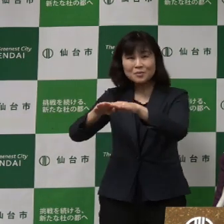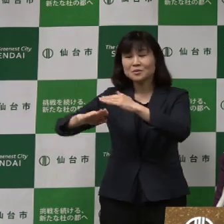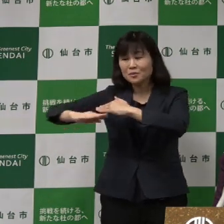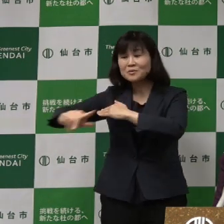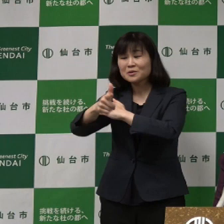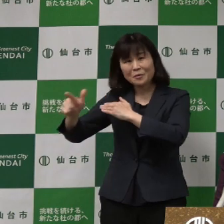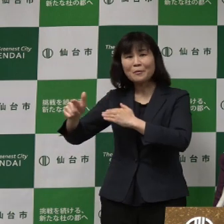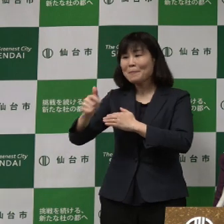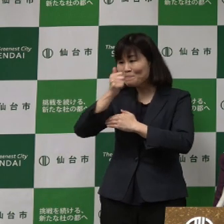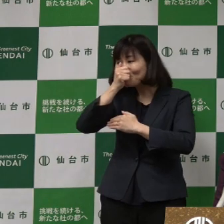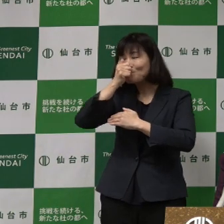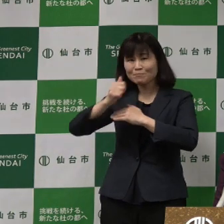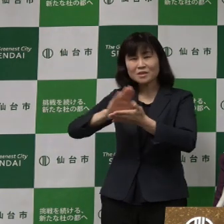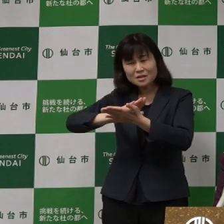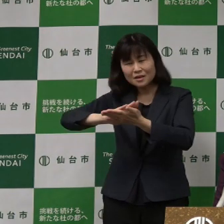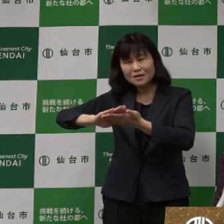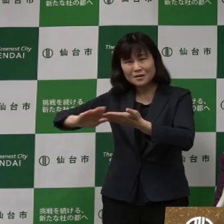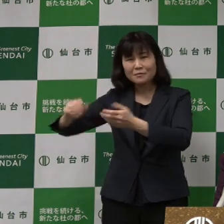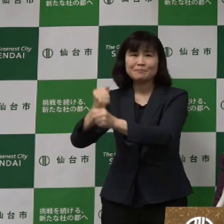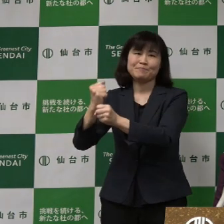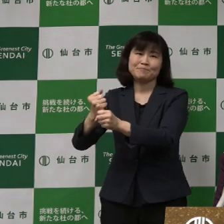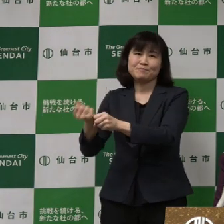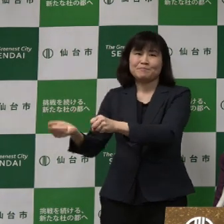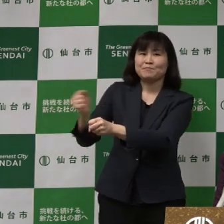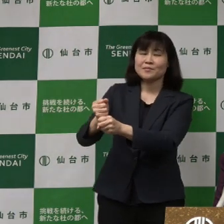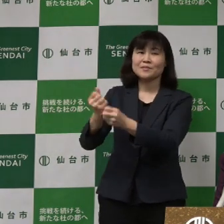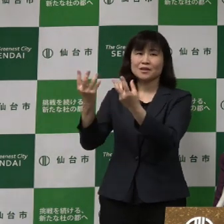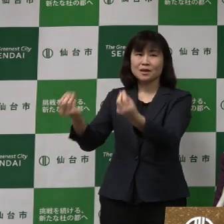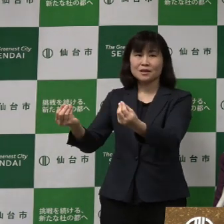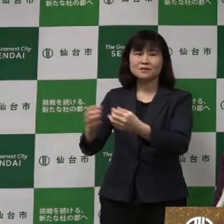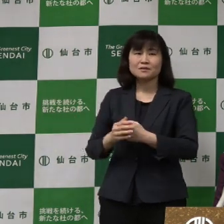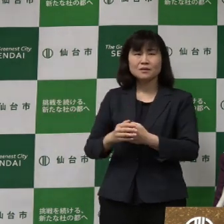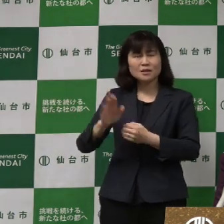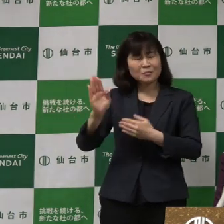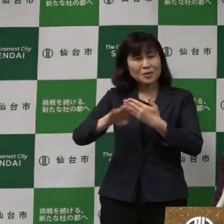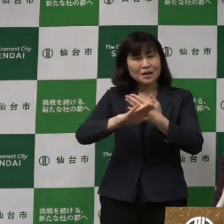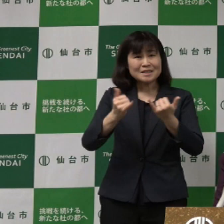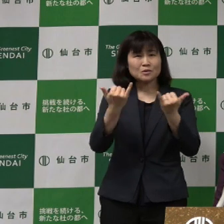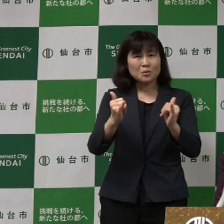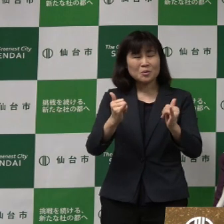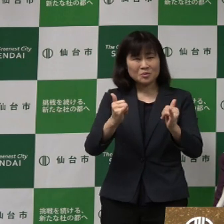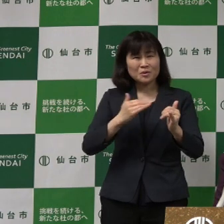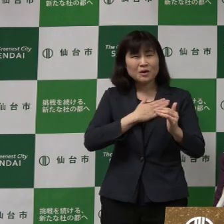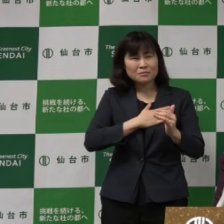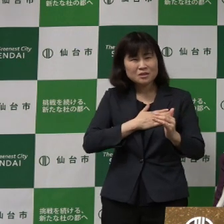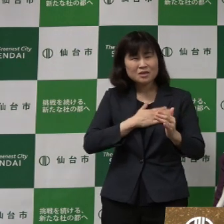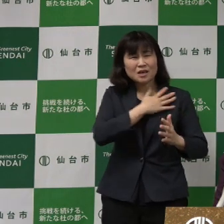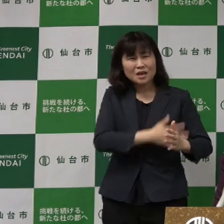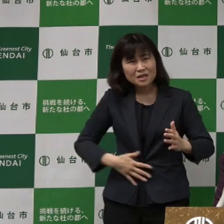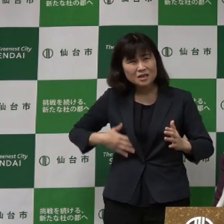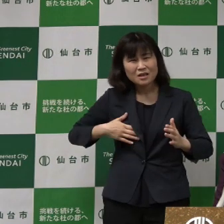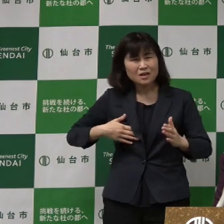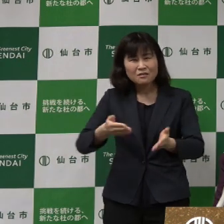の被災された方々の心の復興、体の健康ということを考えると、まだまだやるべきことは